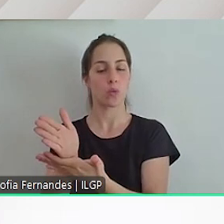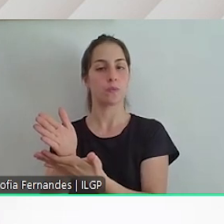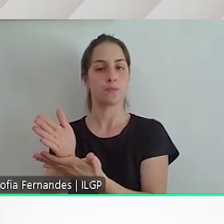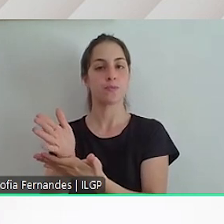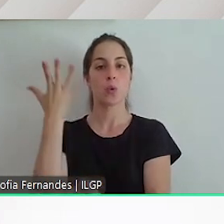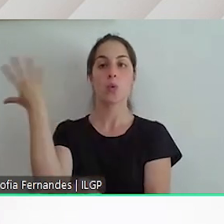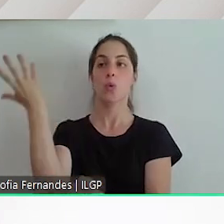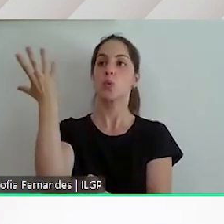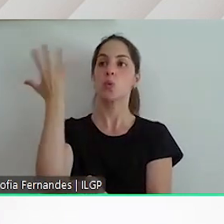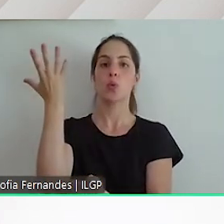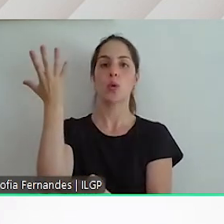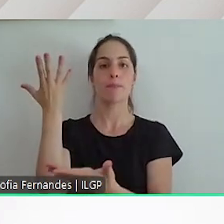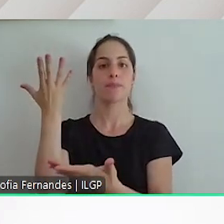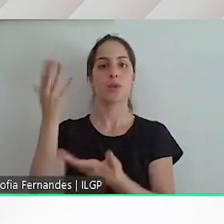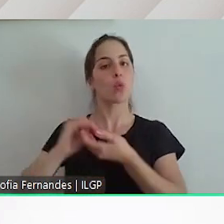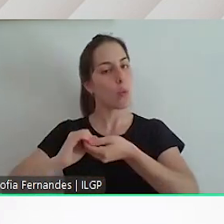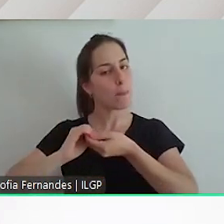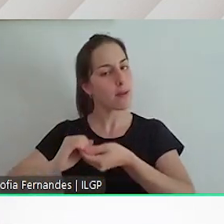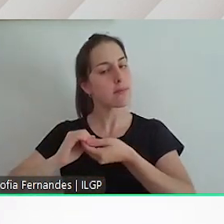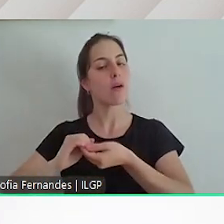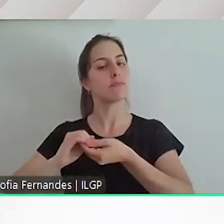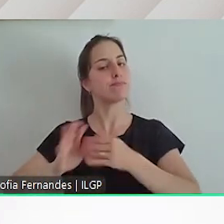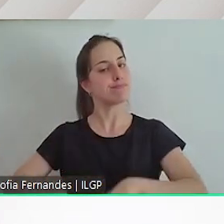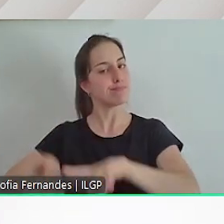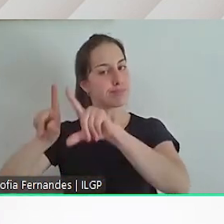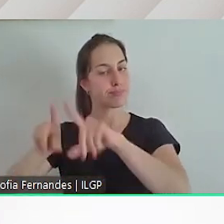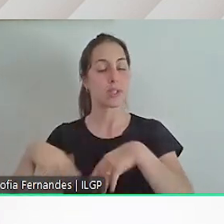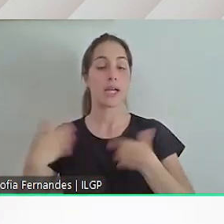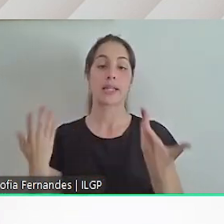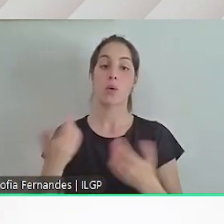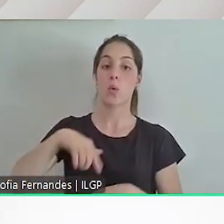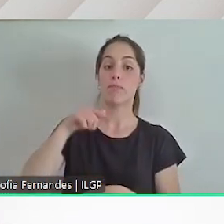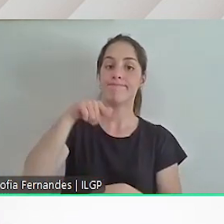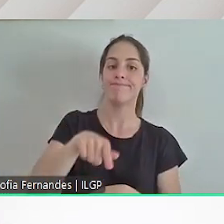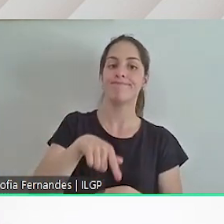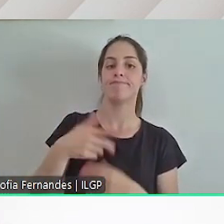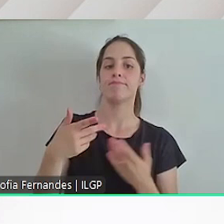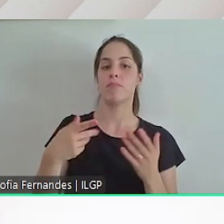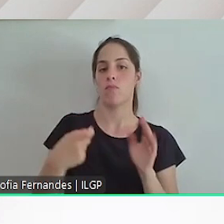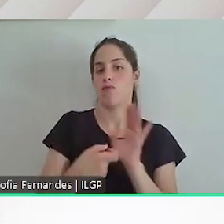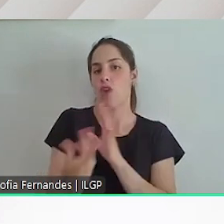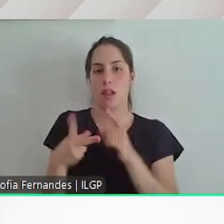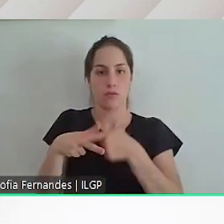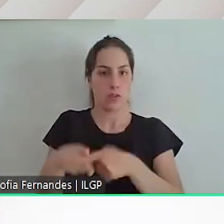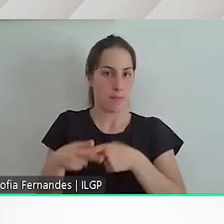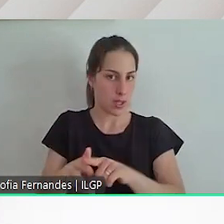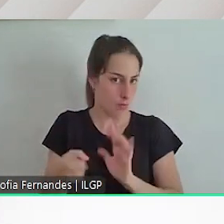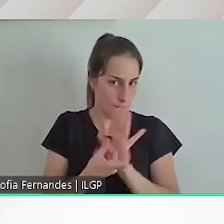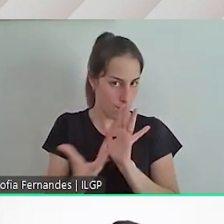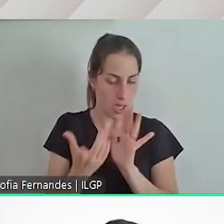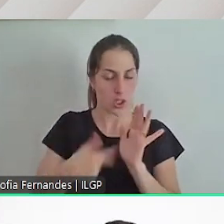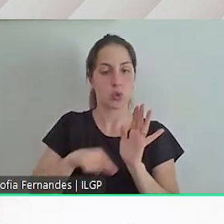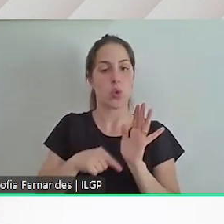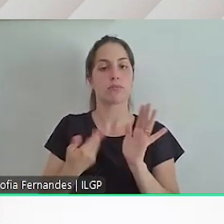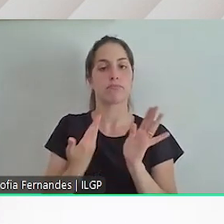cultura de cooperação. E, portanto, nós aqui disponibilizamos um conjunto de ferramentas, ou um conjunto